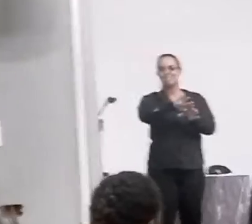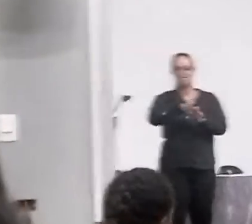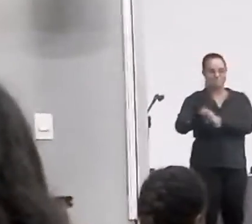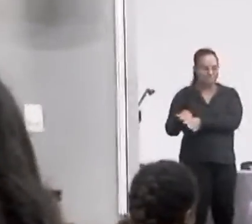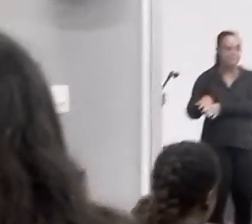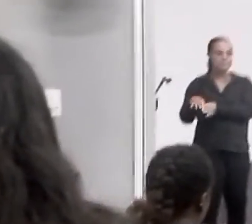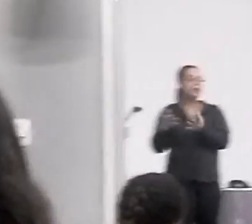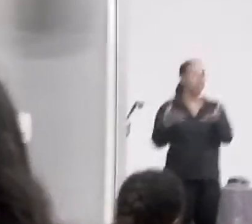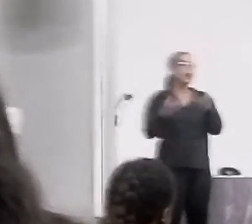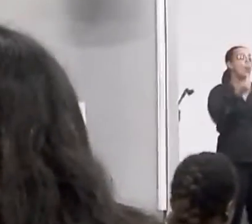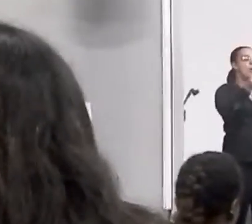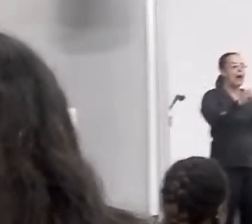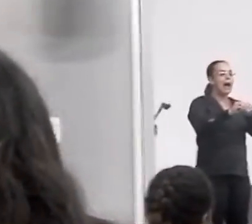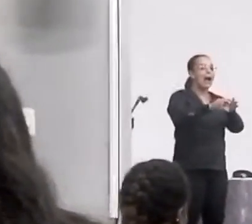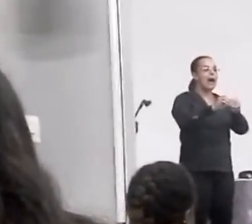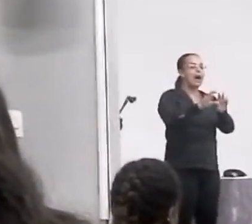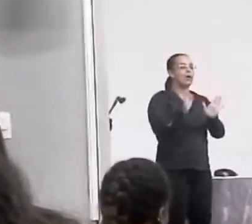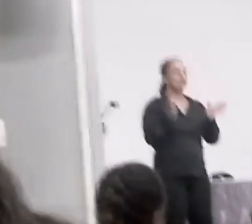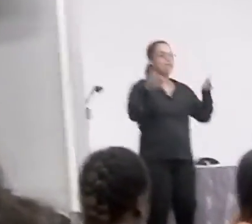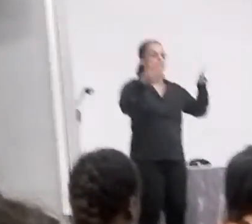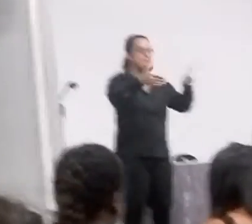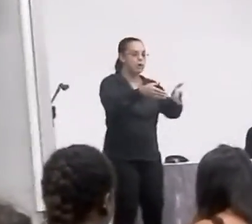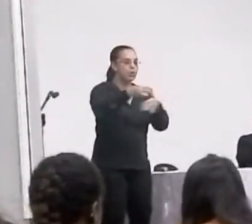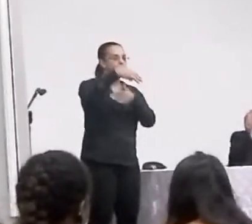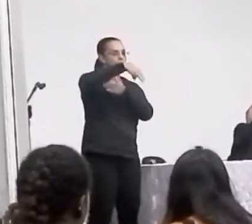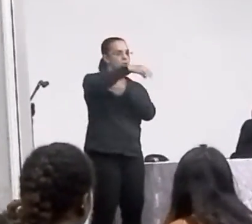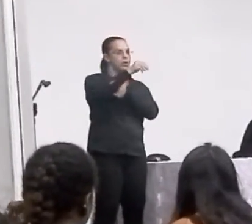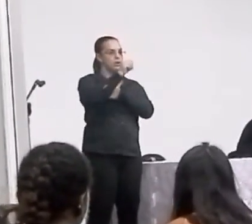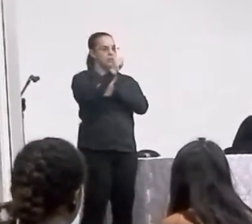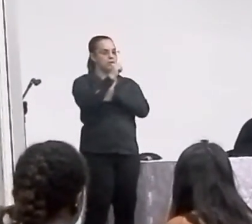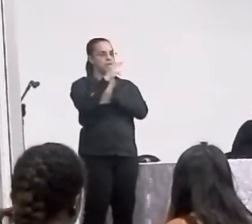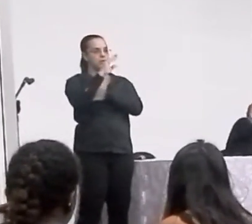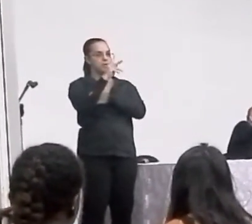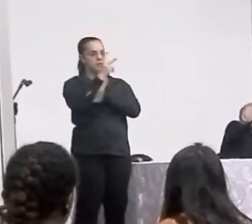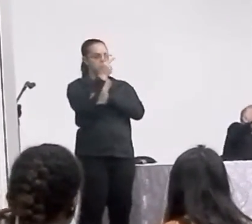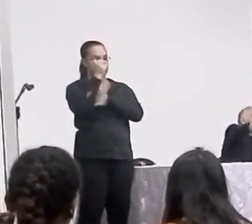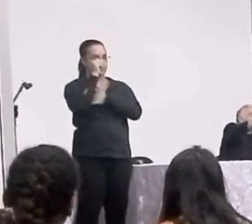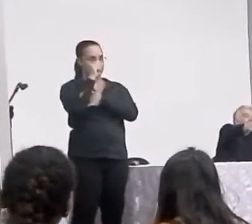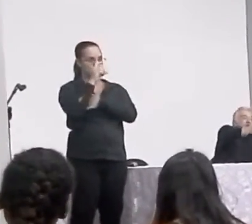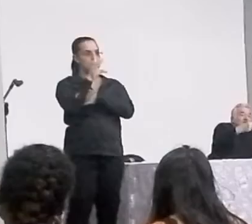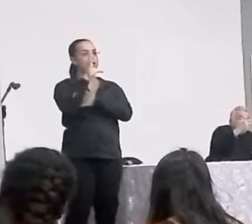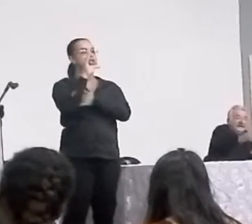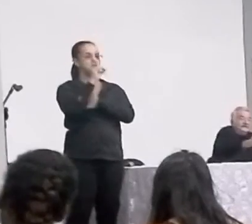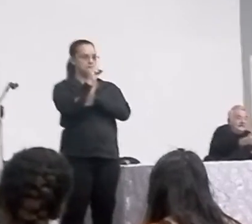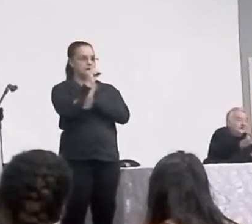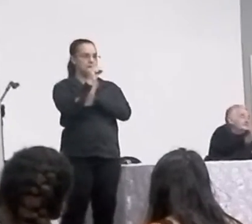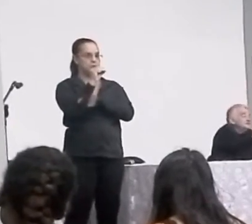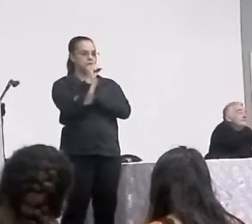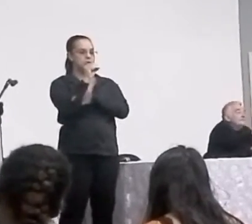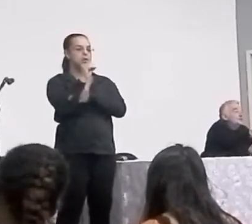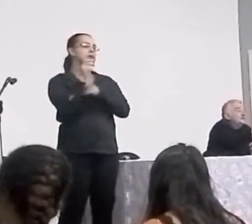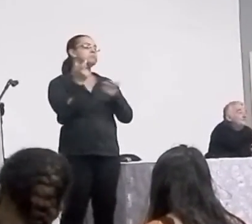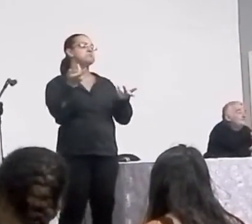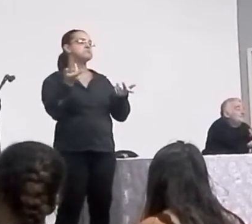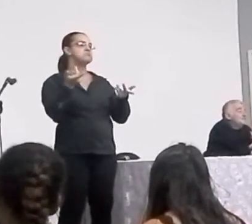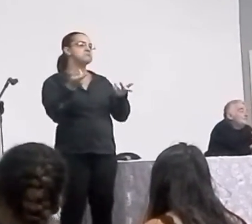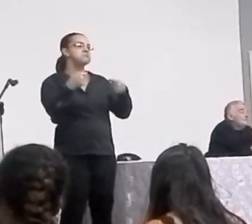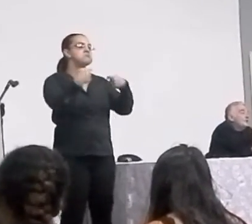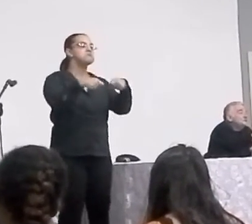sobre Machado de Assis ou sobre a Rainha, ou sobre a é apontar um ato dentro, você